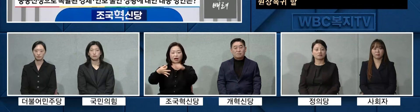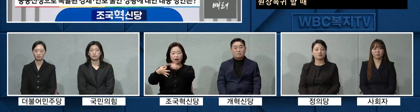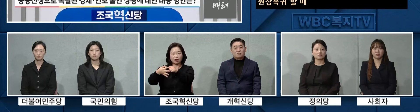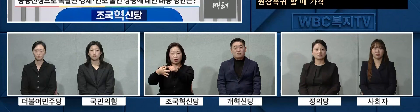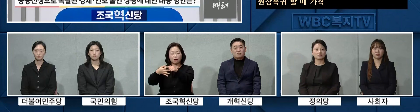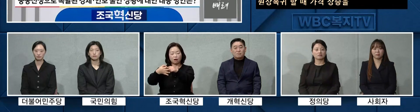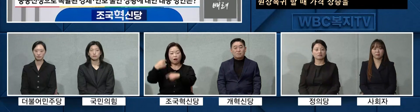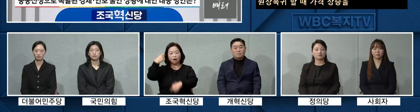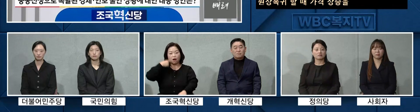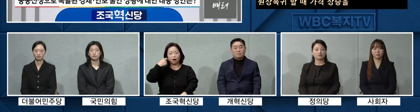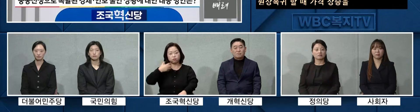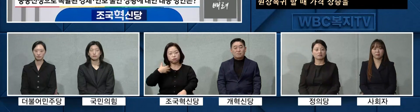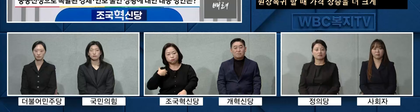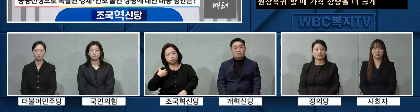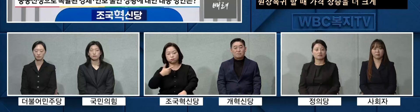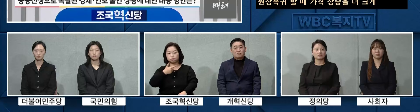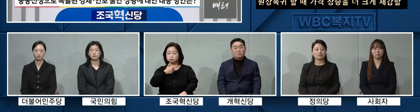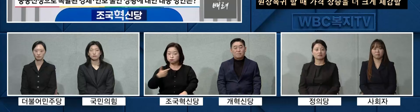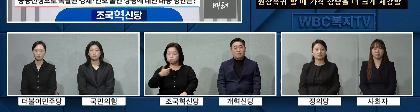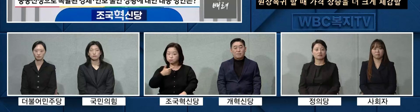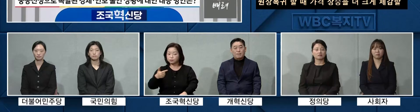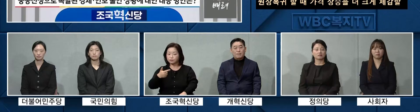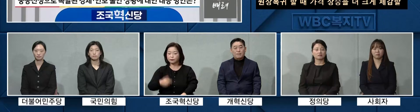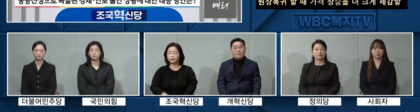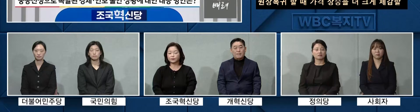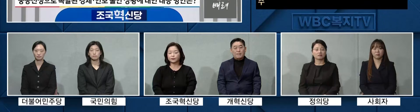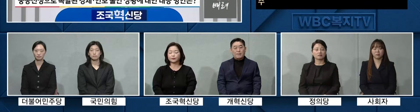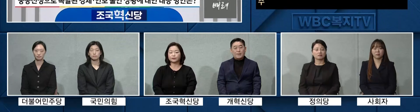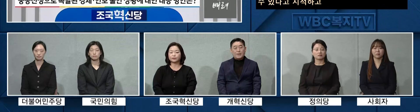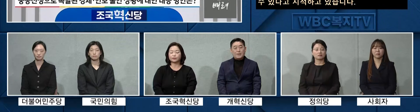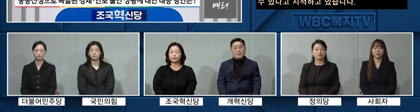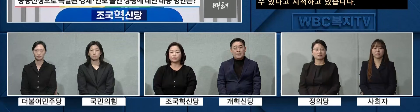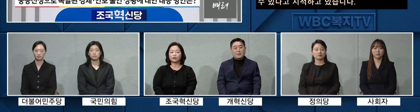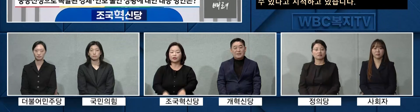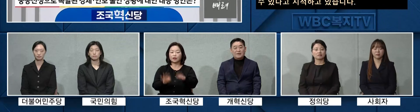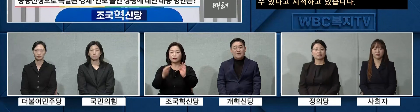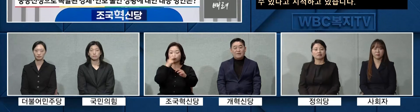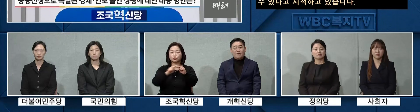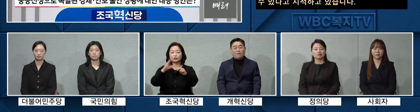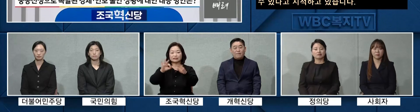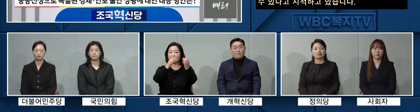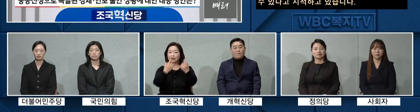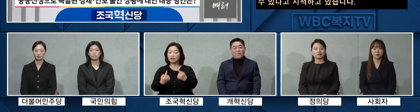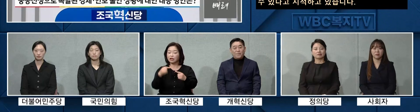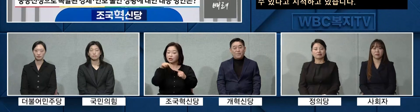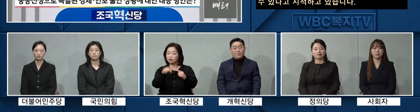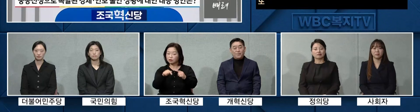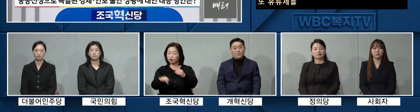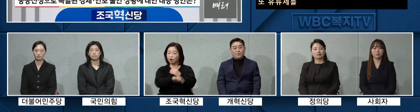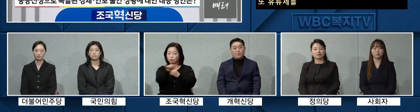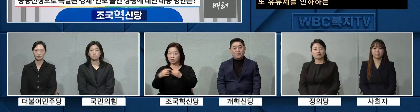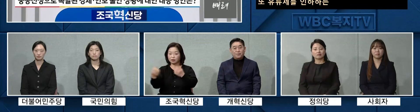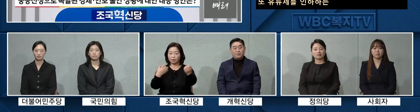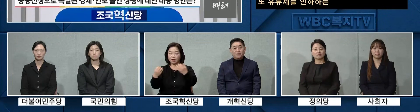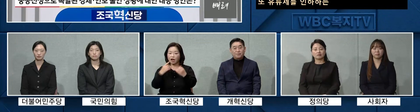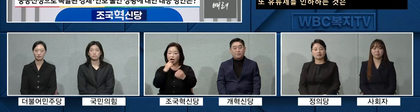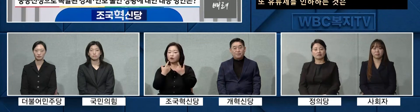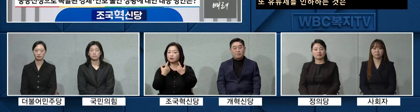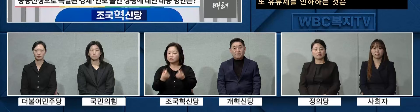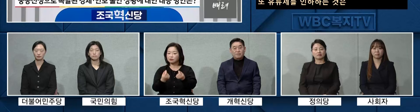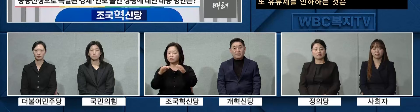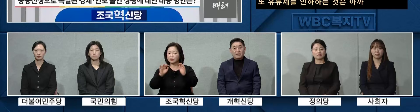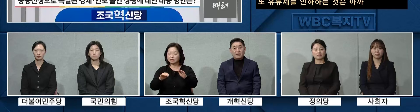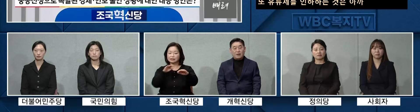크게 체감할 수 있다고 지적하고 있습니다. 또 이제 유류세를 인하는 것은 아까 여러분께서 말씀하신 것처럼